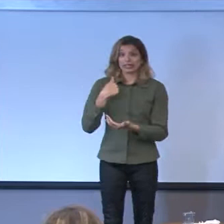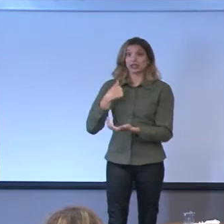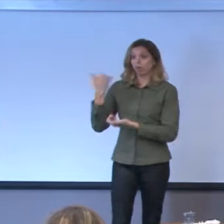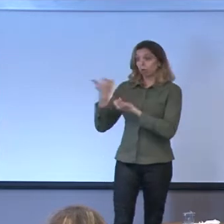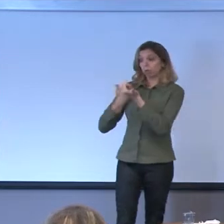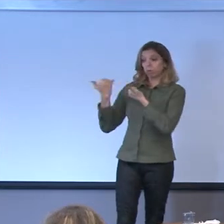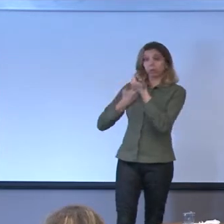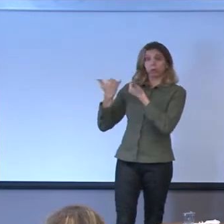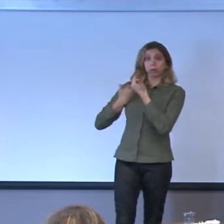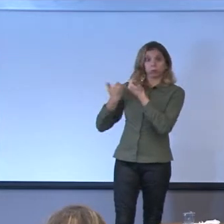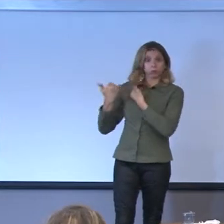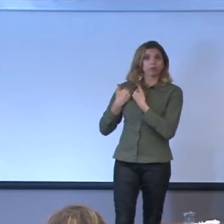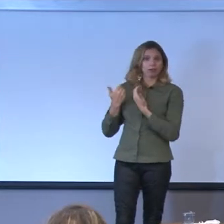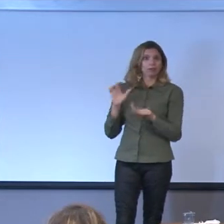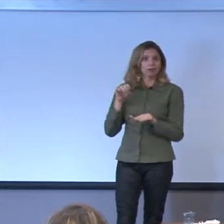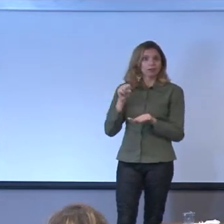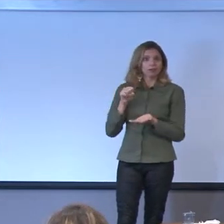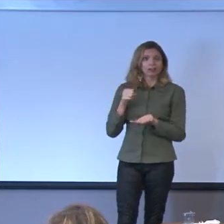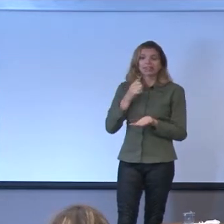que é um ser